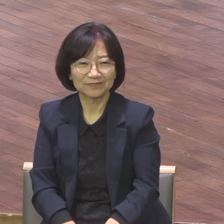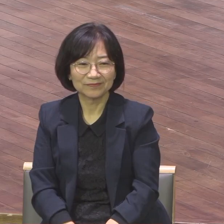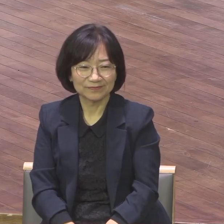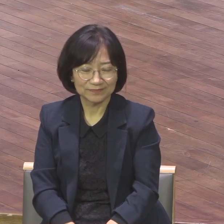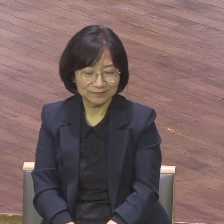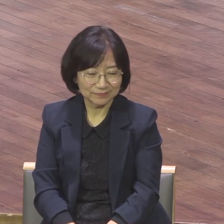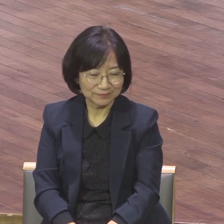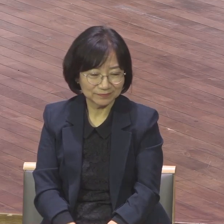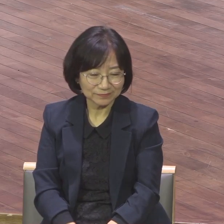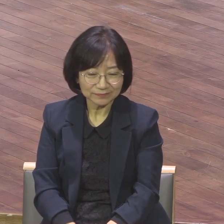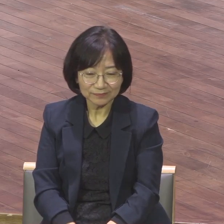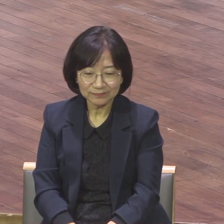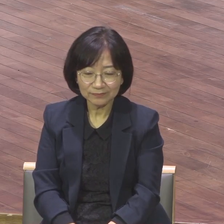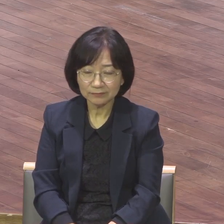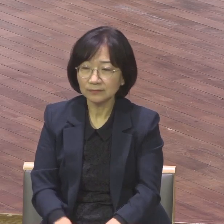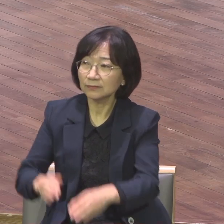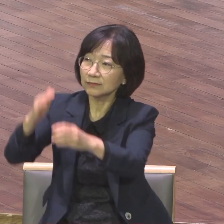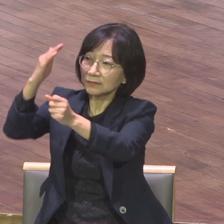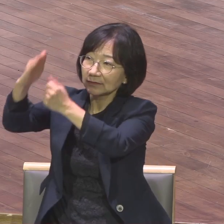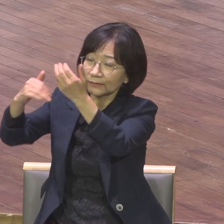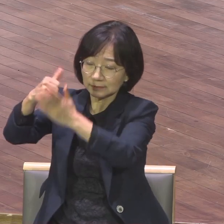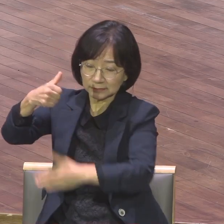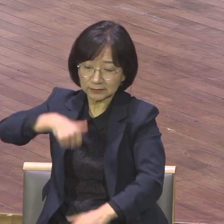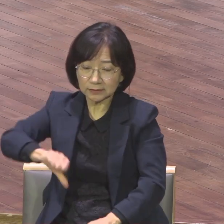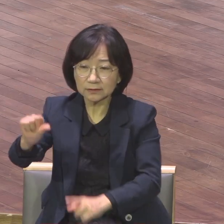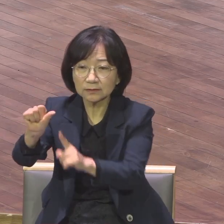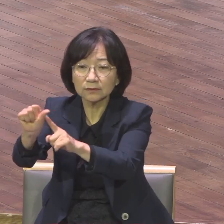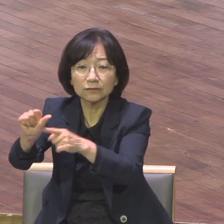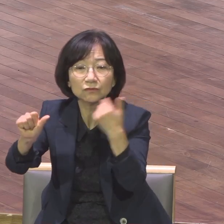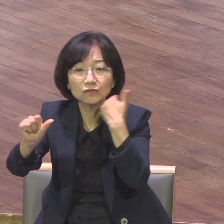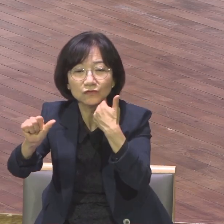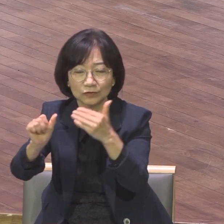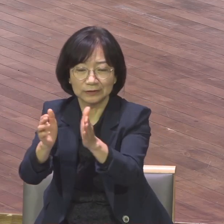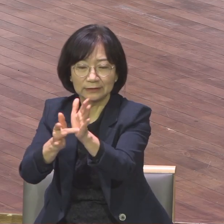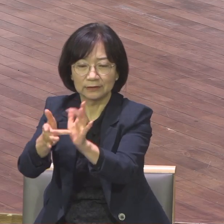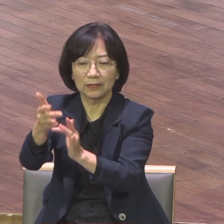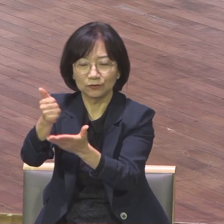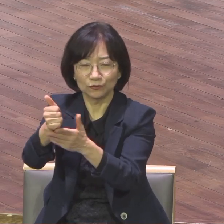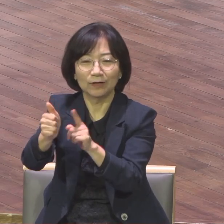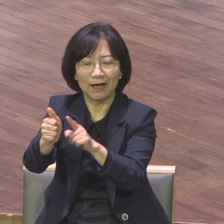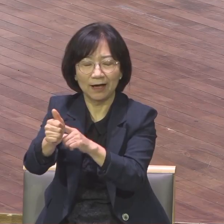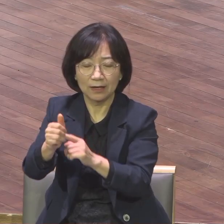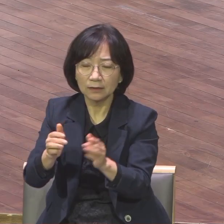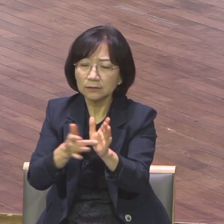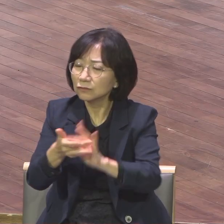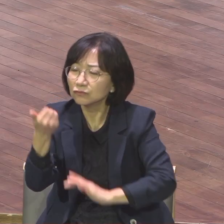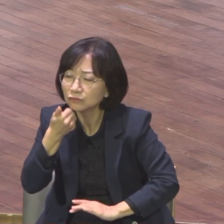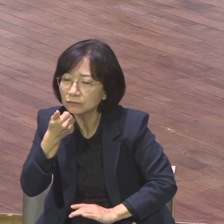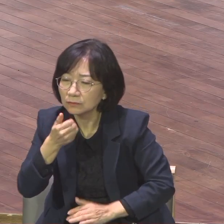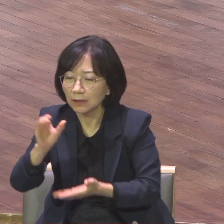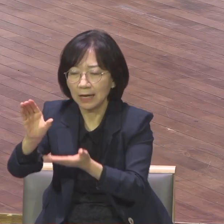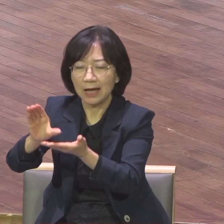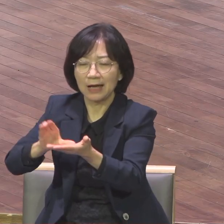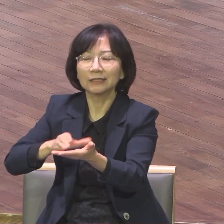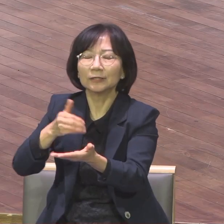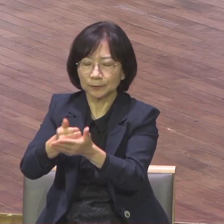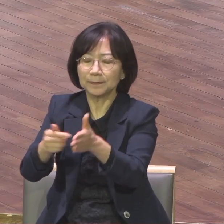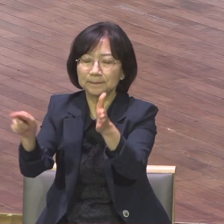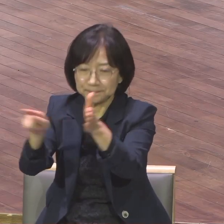자, 하나님의 아들 예수 그분이 그리스도한 사실을 믿고 그분을 통해서